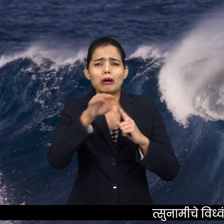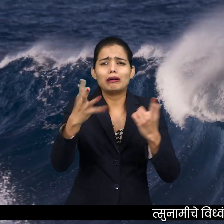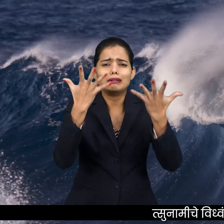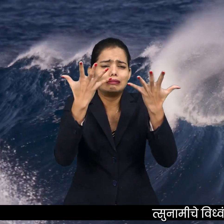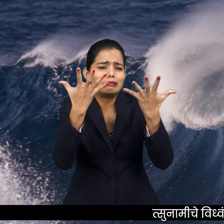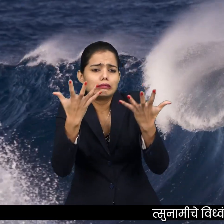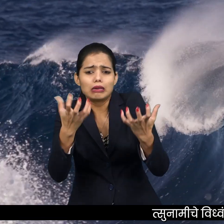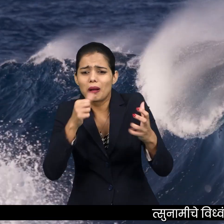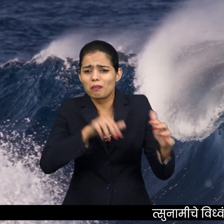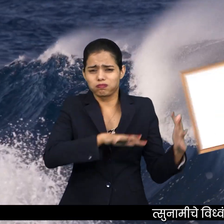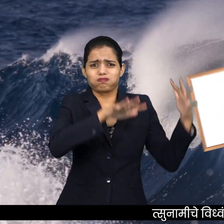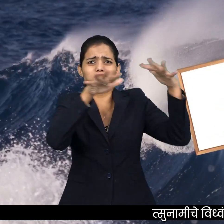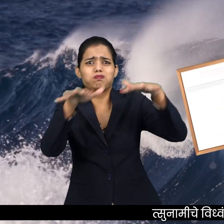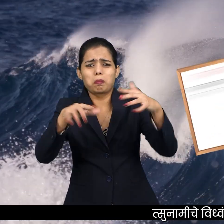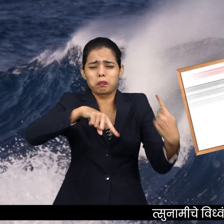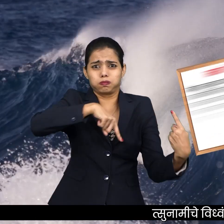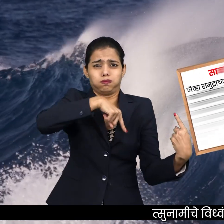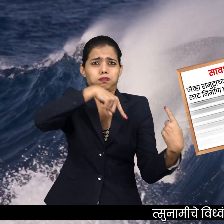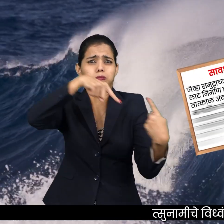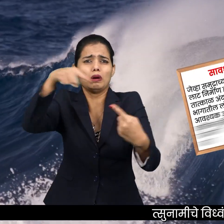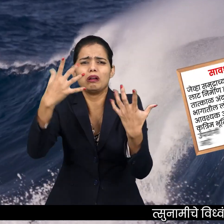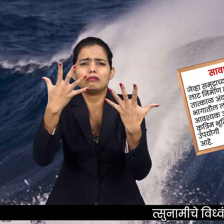सुनामीचे विध्वंसक परिणाम.